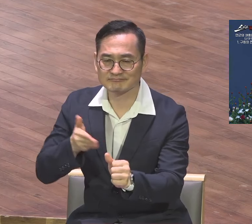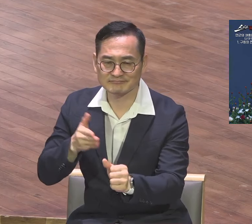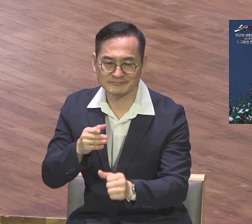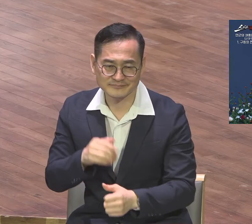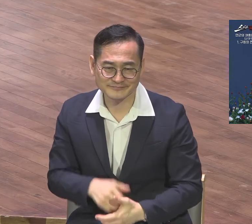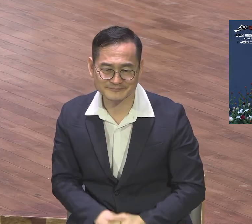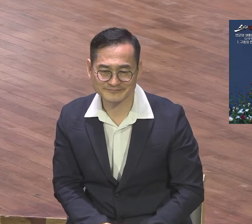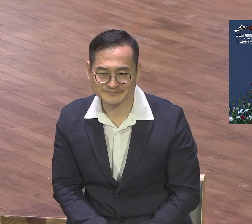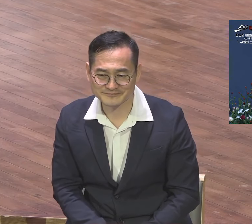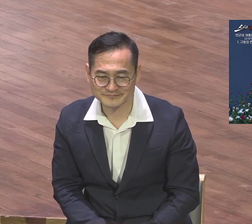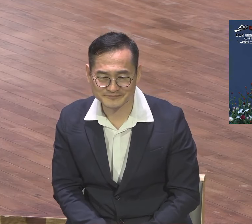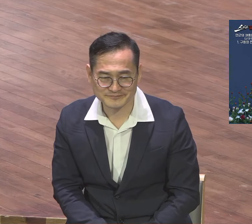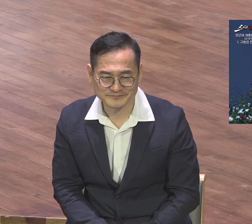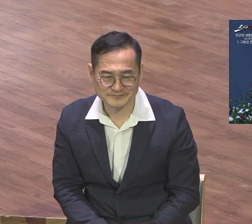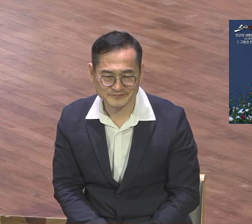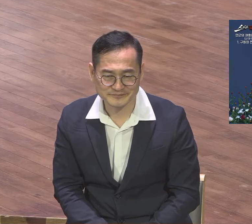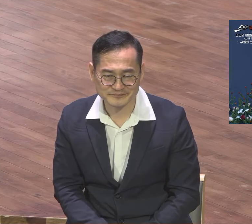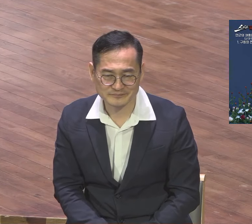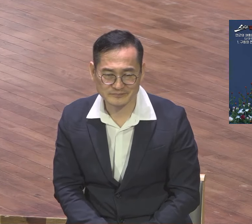참승만 하면 무슨 소용이 있어요?